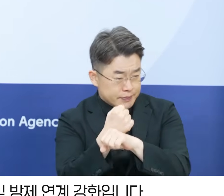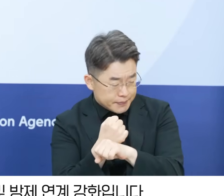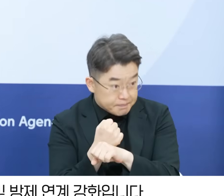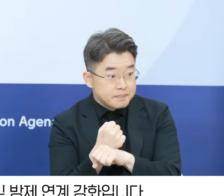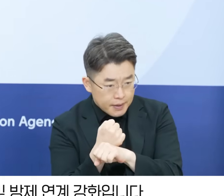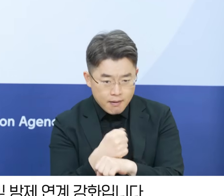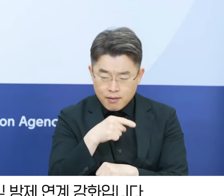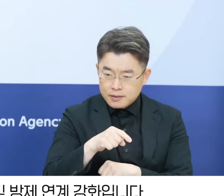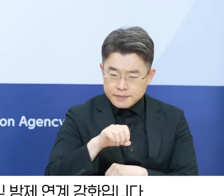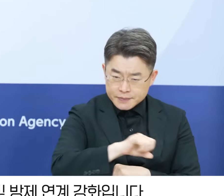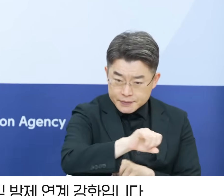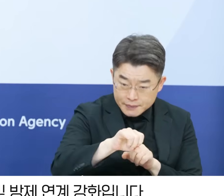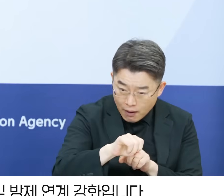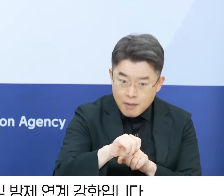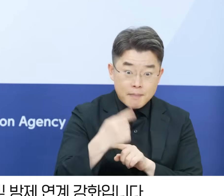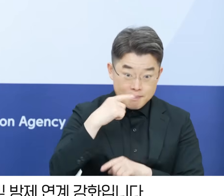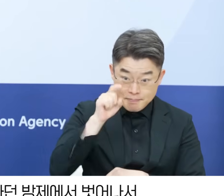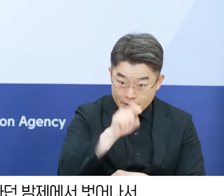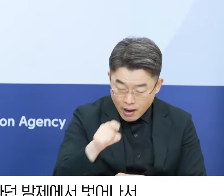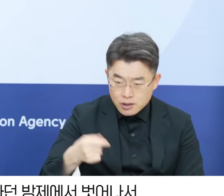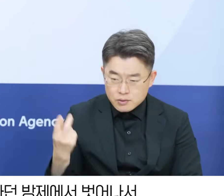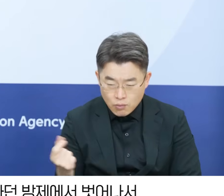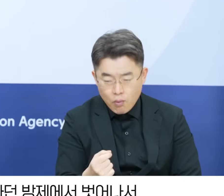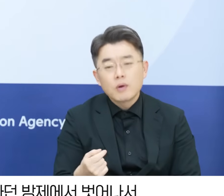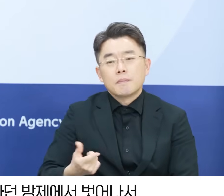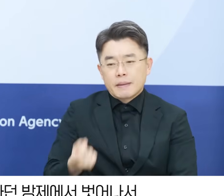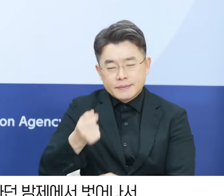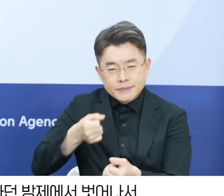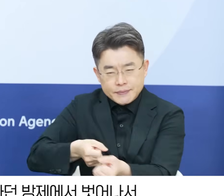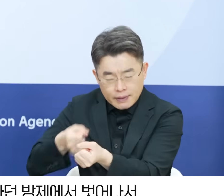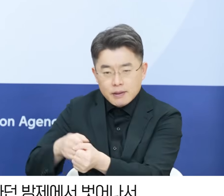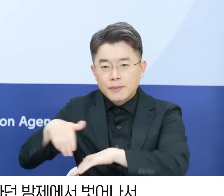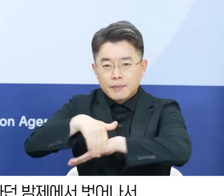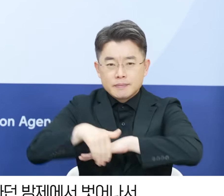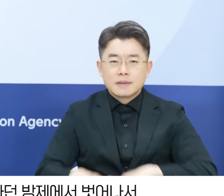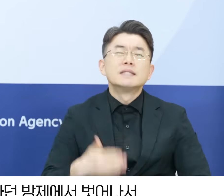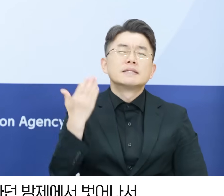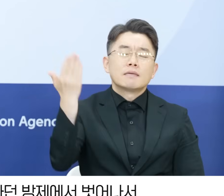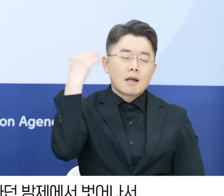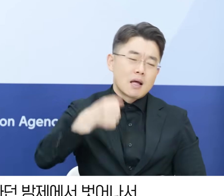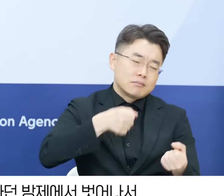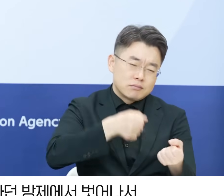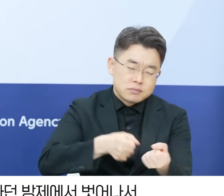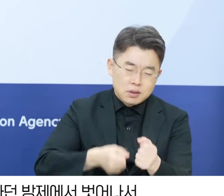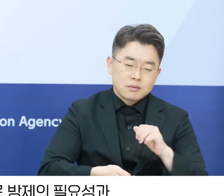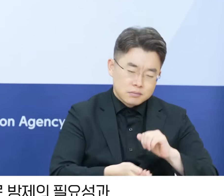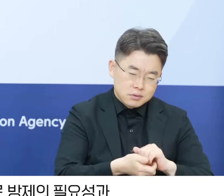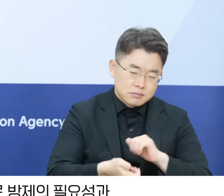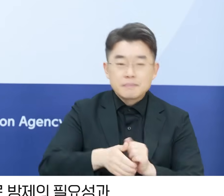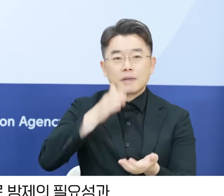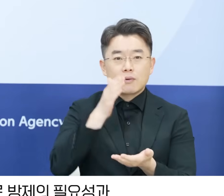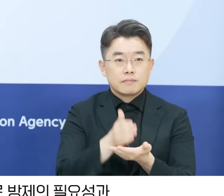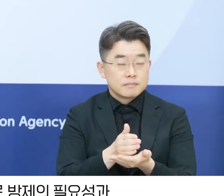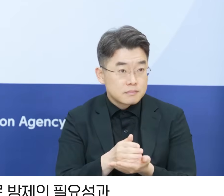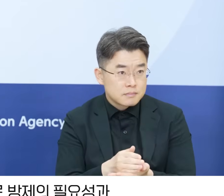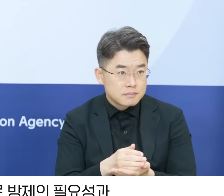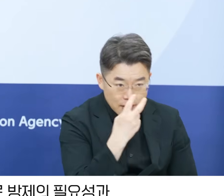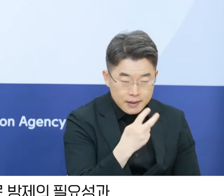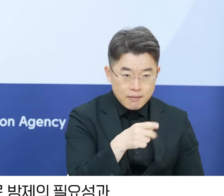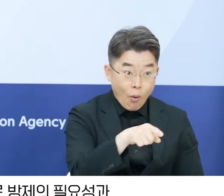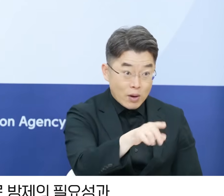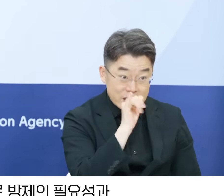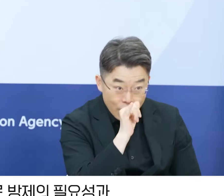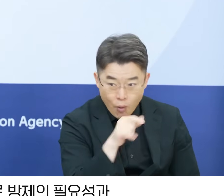및 방제 연계 강화입니다. 단순히 주기적으로 시행하던 방제에서 벗어나서 감시 결과를